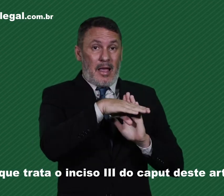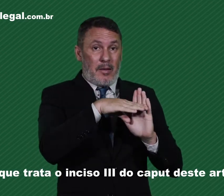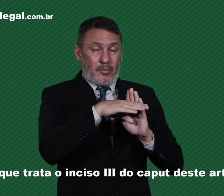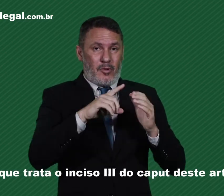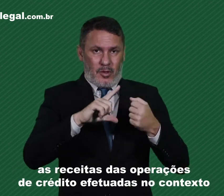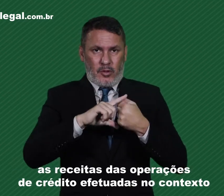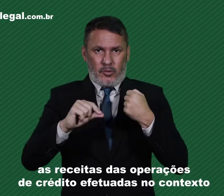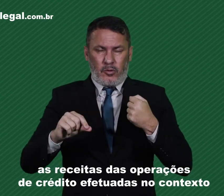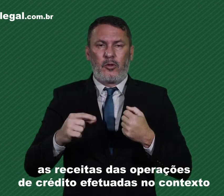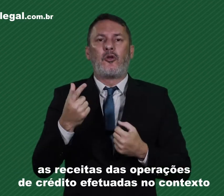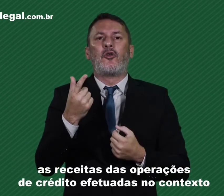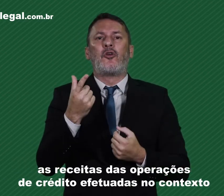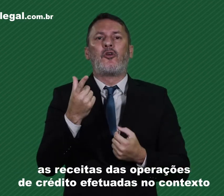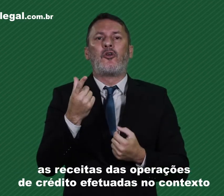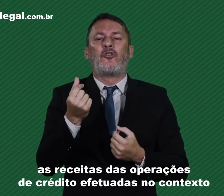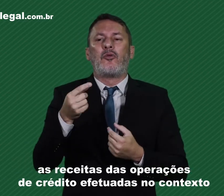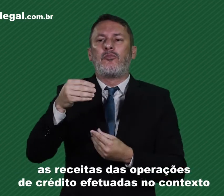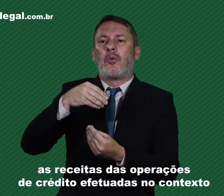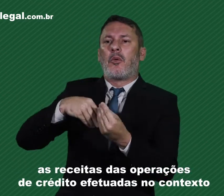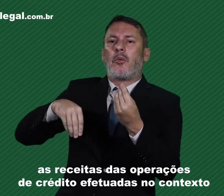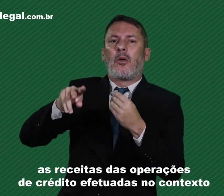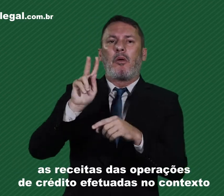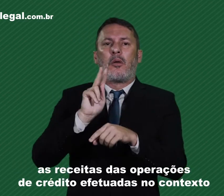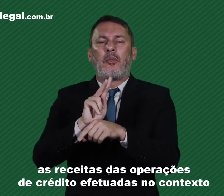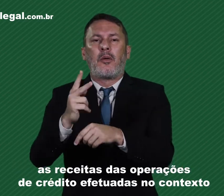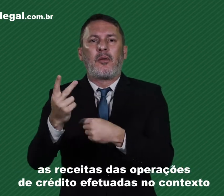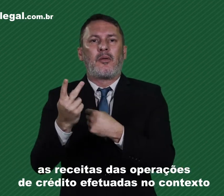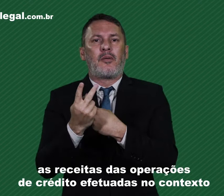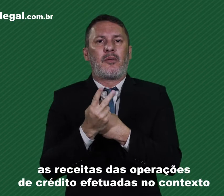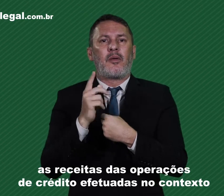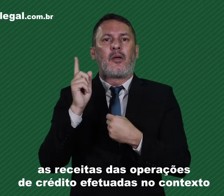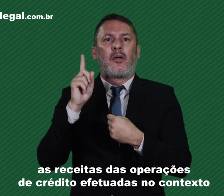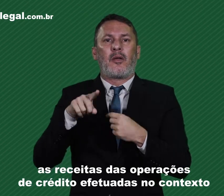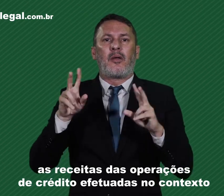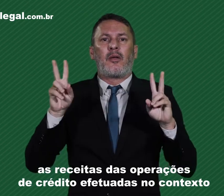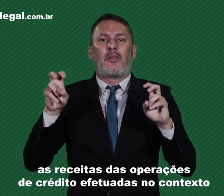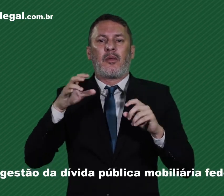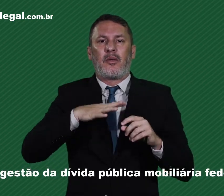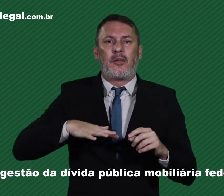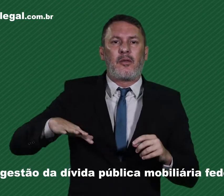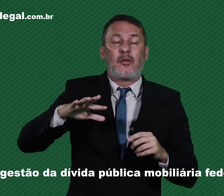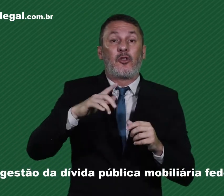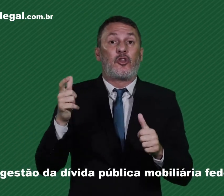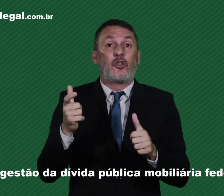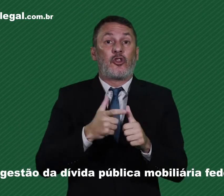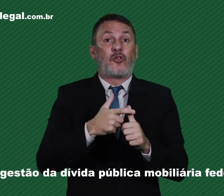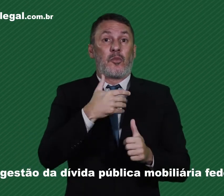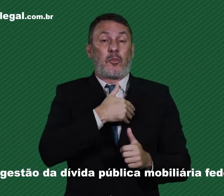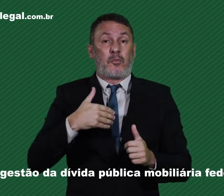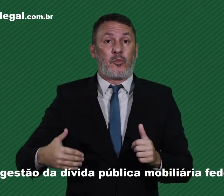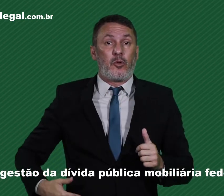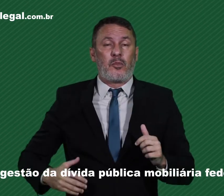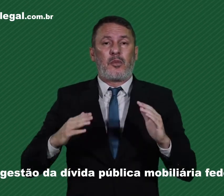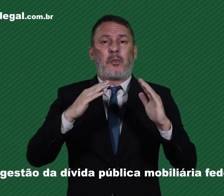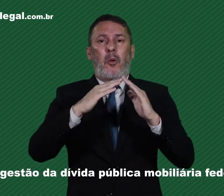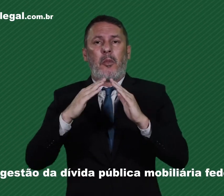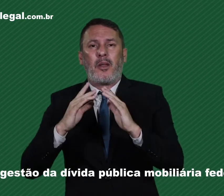artigo as receitas a operações de crédito efetuadas no contexto da Gestão da Dívida Pública mobiliária Federal